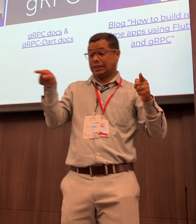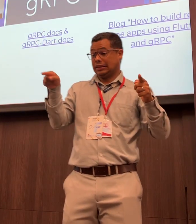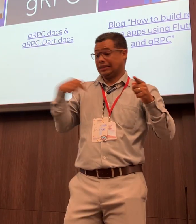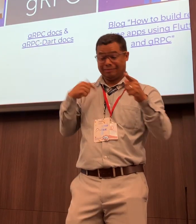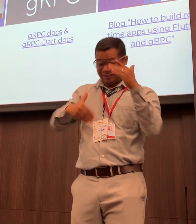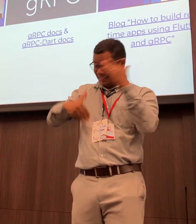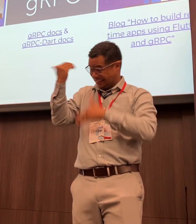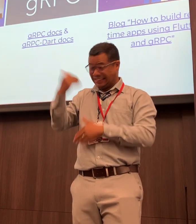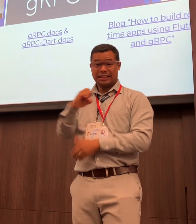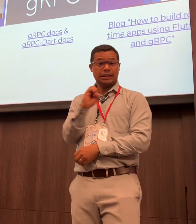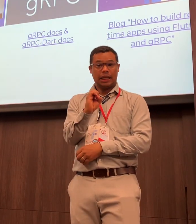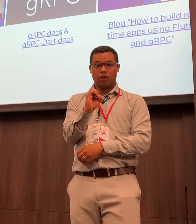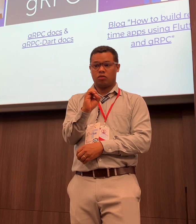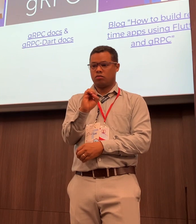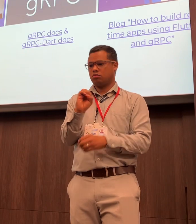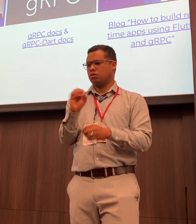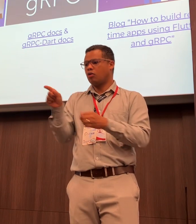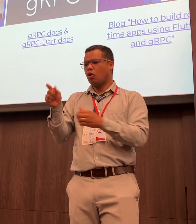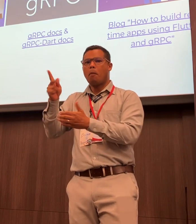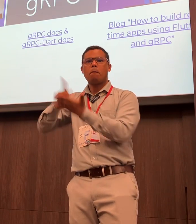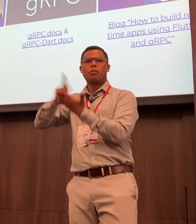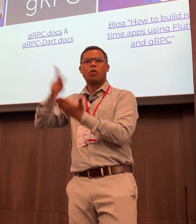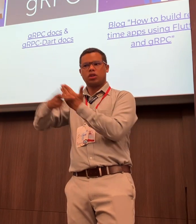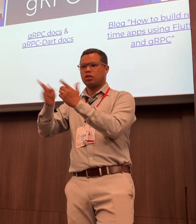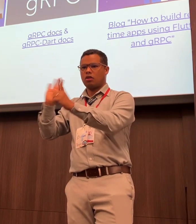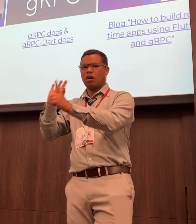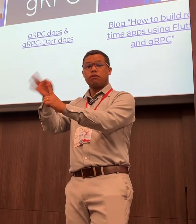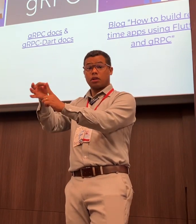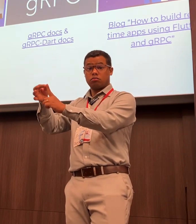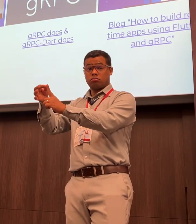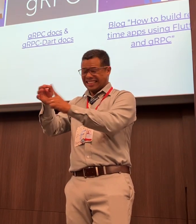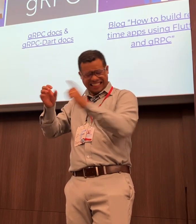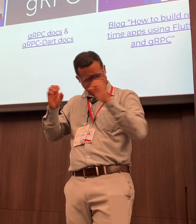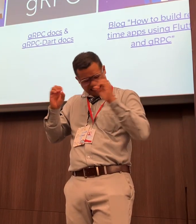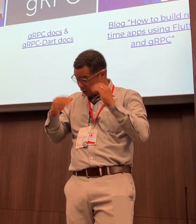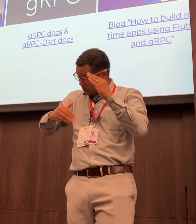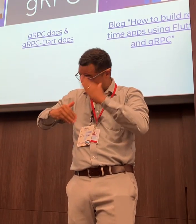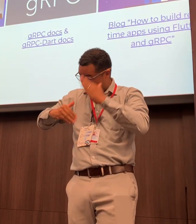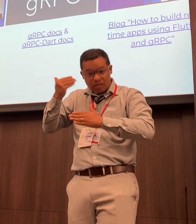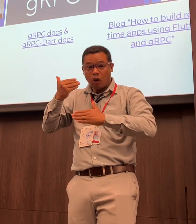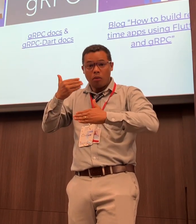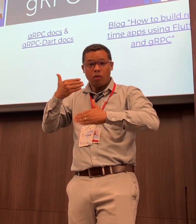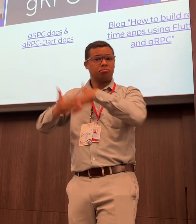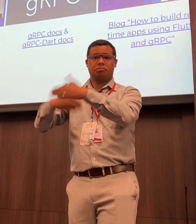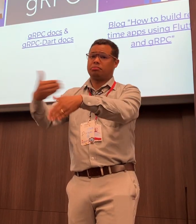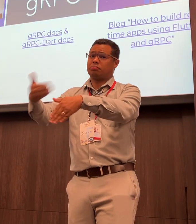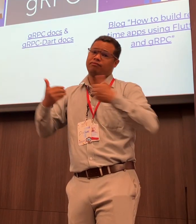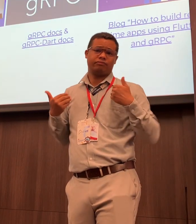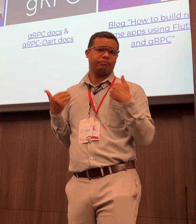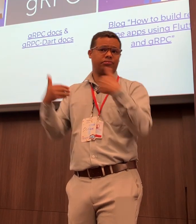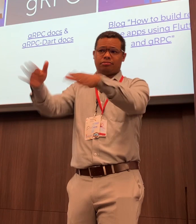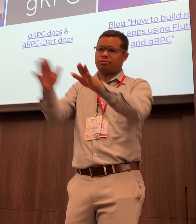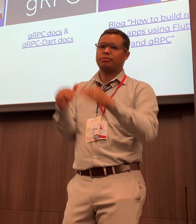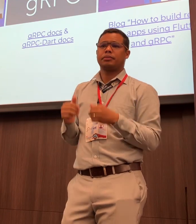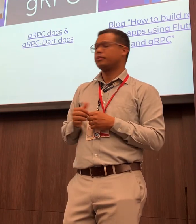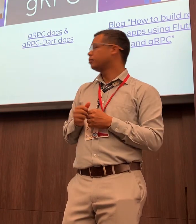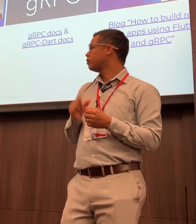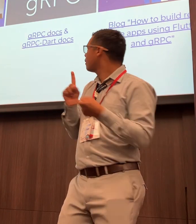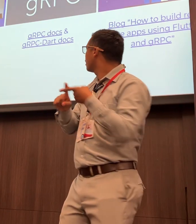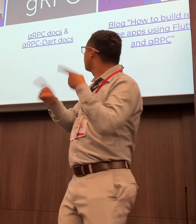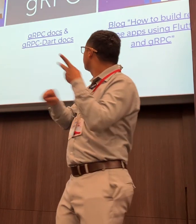es gRPC en un proyecto en Flutter. Bastante interesante si lo quieren ver. También la documentación de Google está bastante